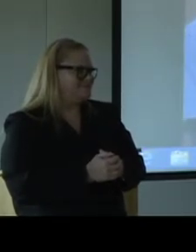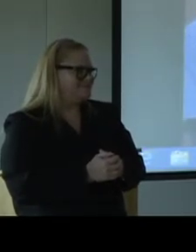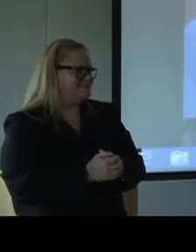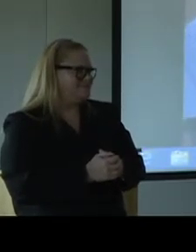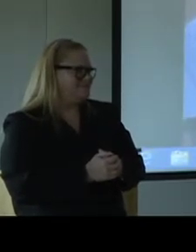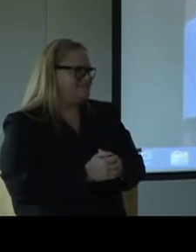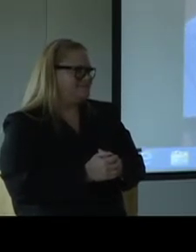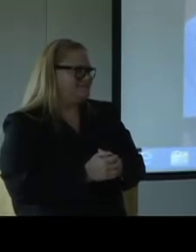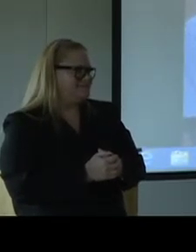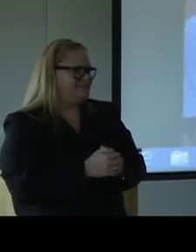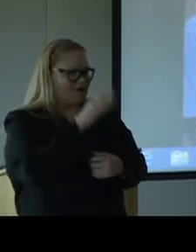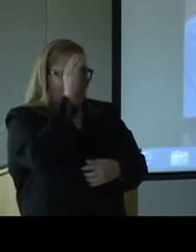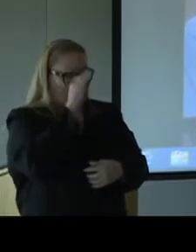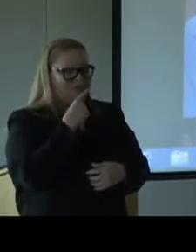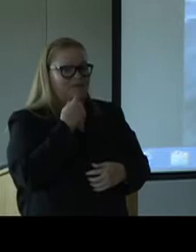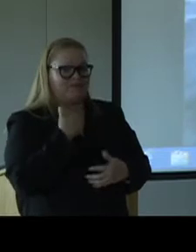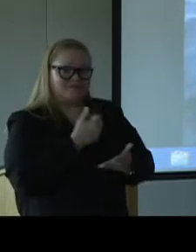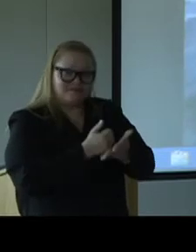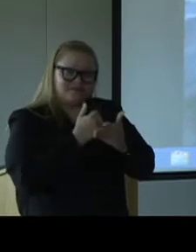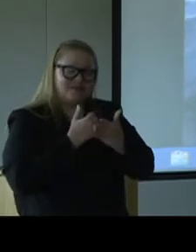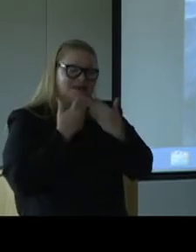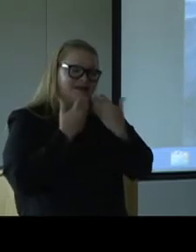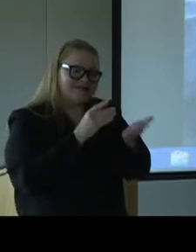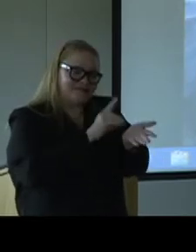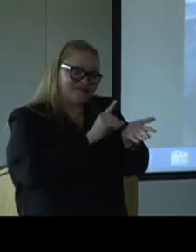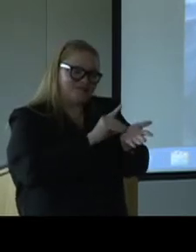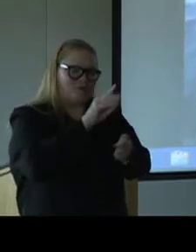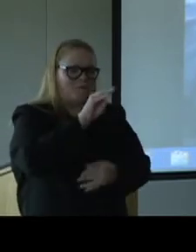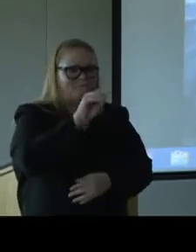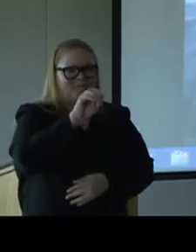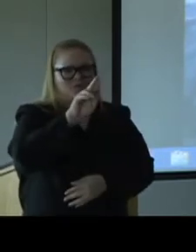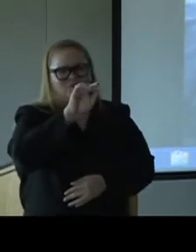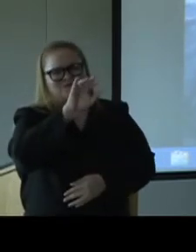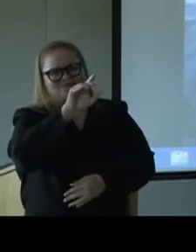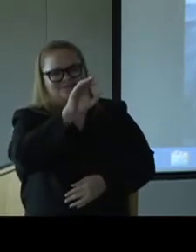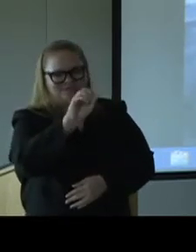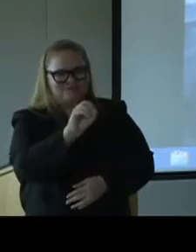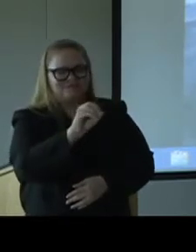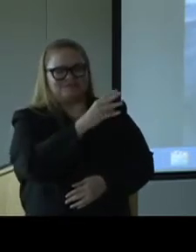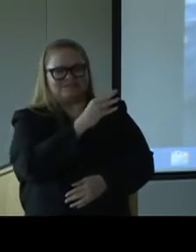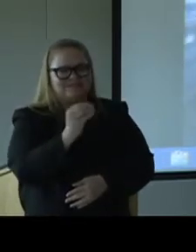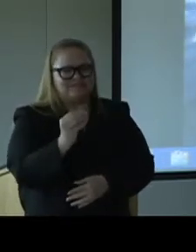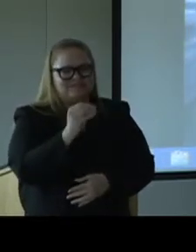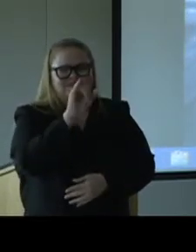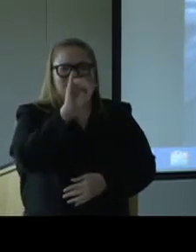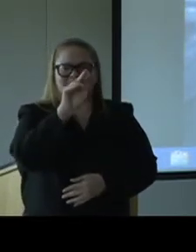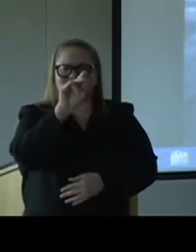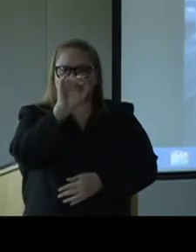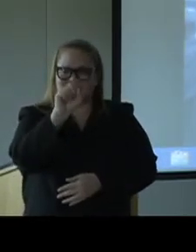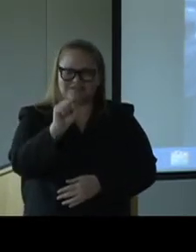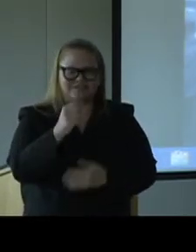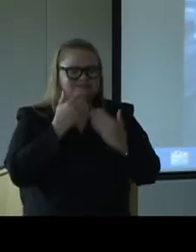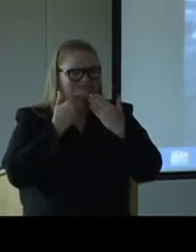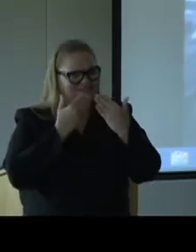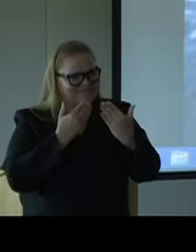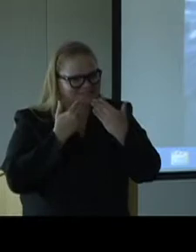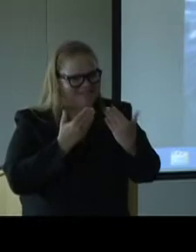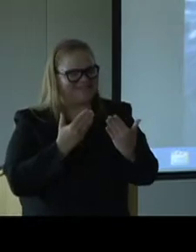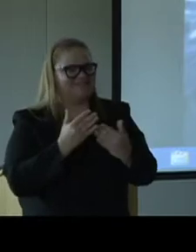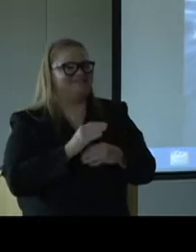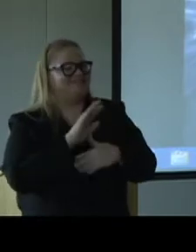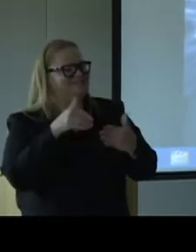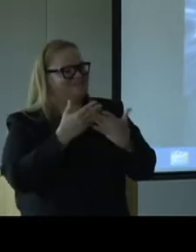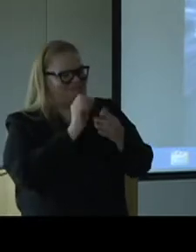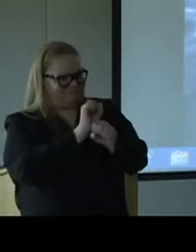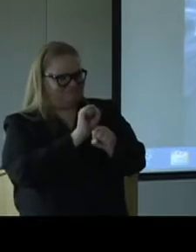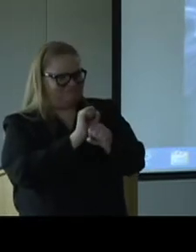iba a ayudar. Gracias. Al doctor Mauricio. Gracias. Y a Liné. ¿Verdad? Liné. Me le dan las gracias a los muchachos, a los 4 que